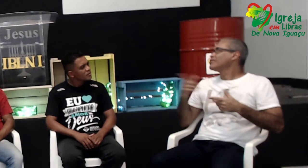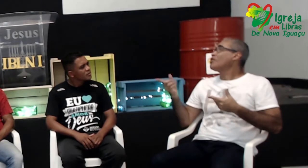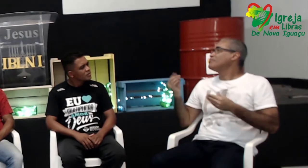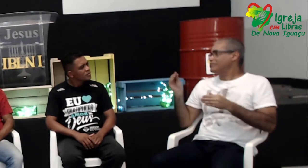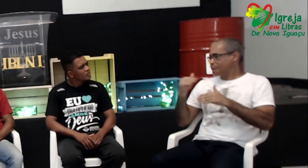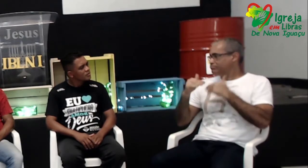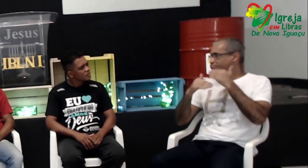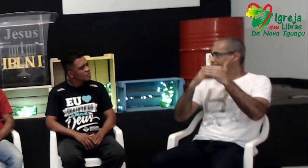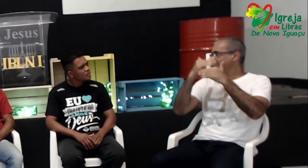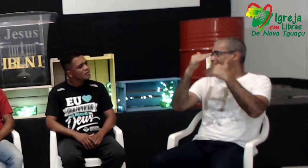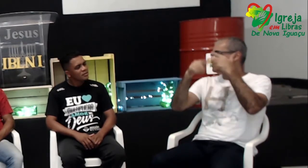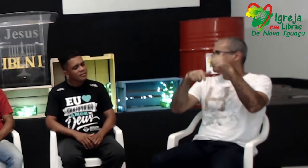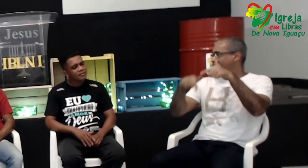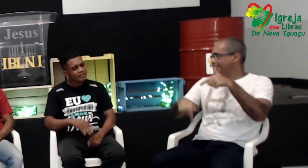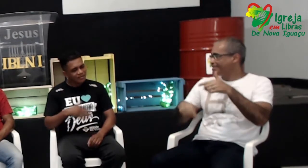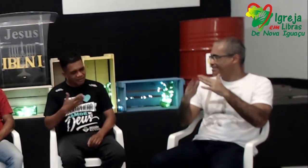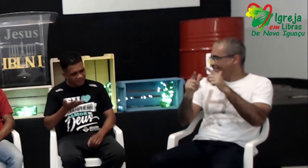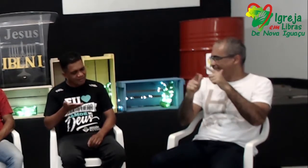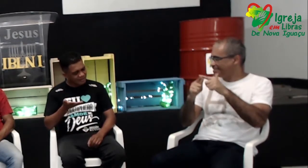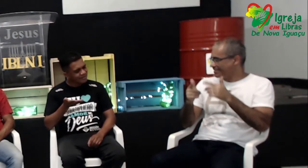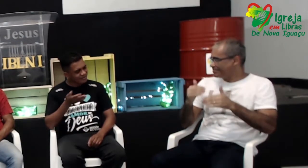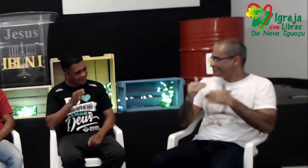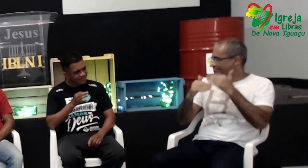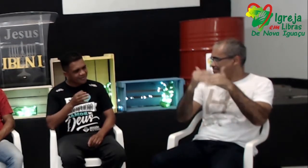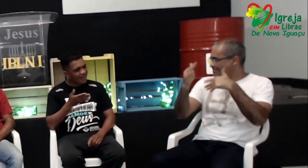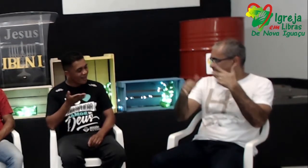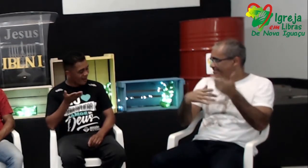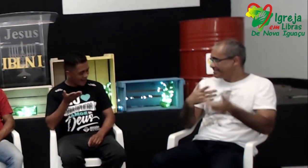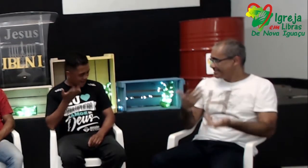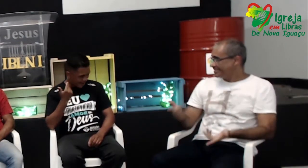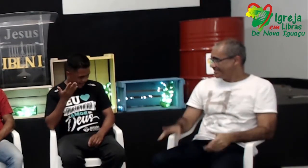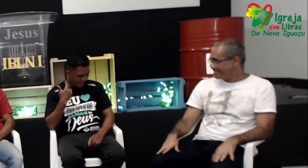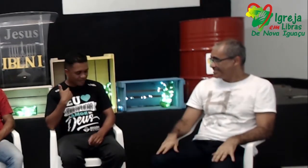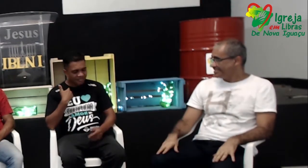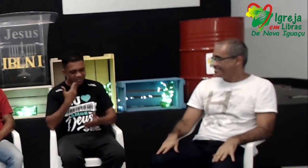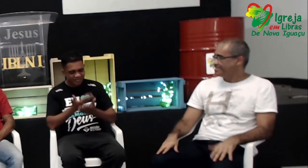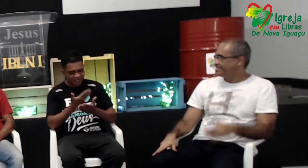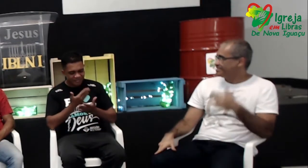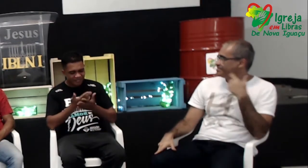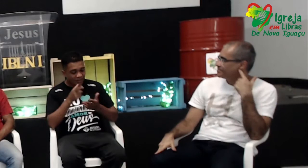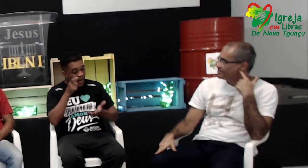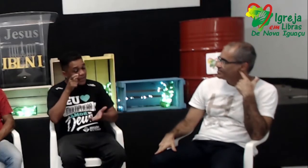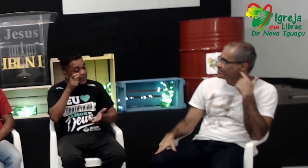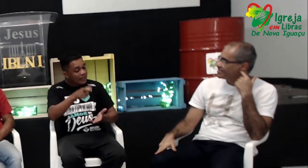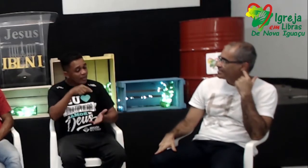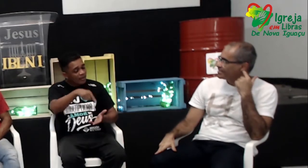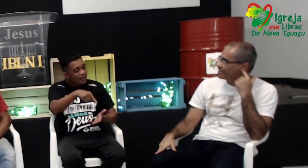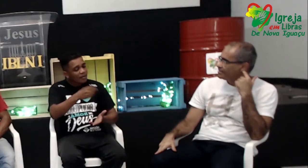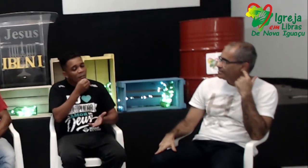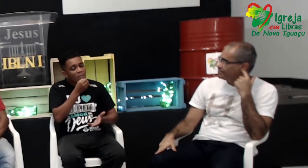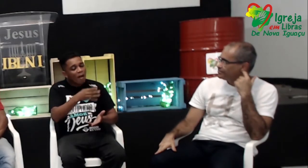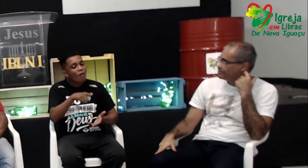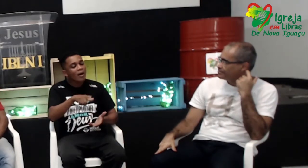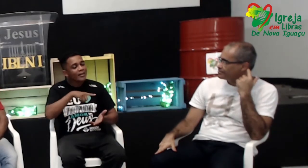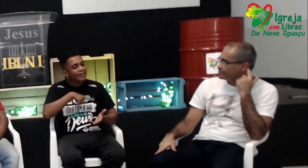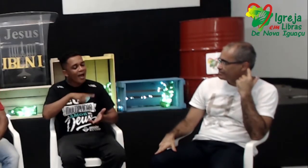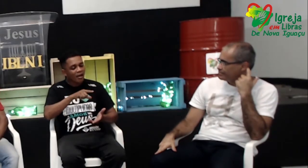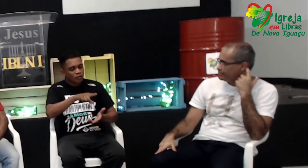O que você sente? Você sente que você está crescendo, não é verdade? Então, antes, eu tive